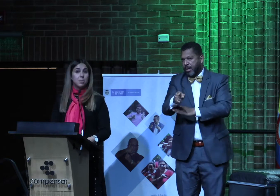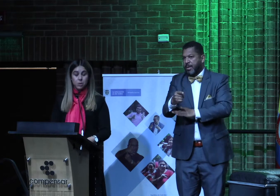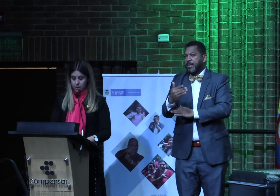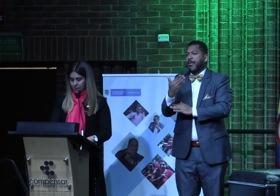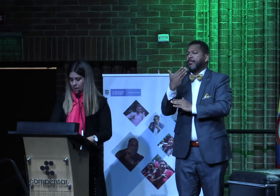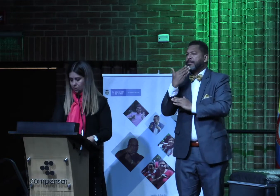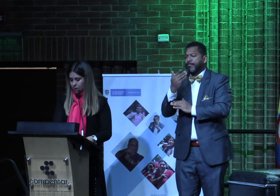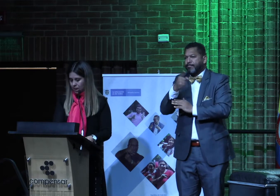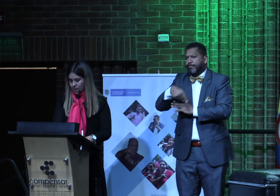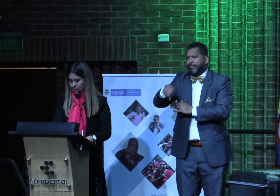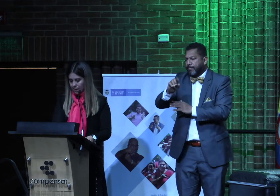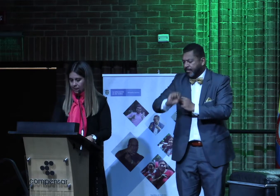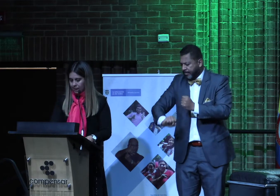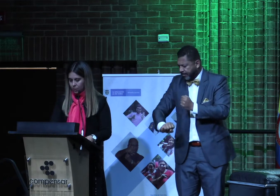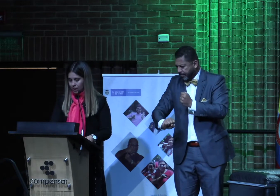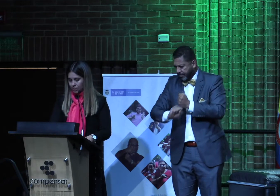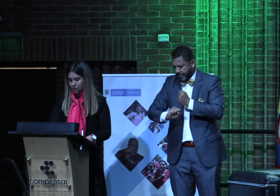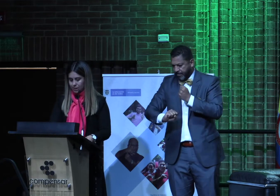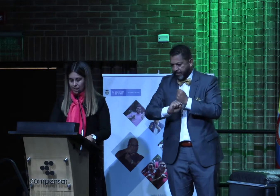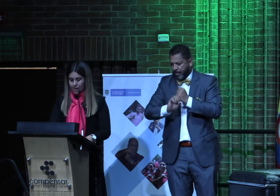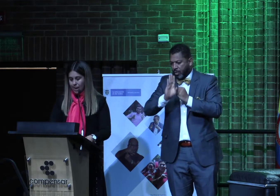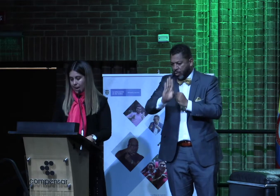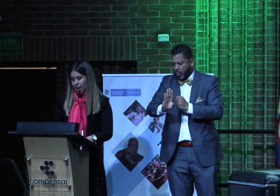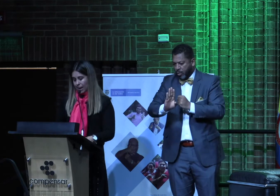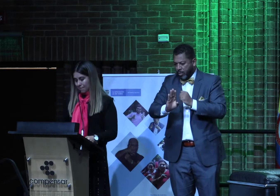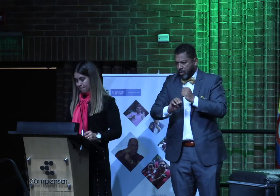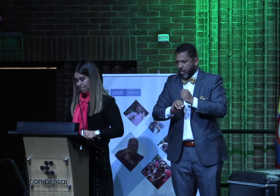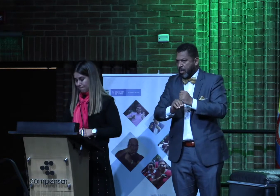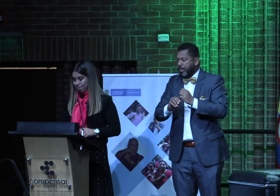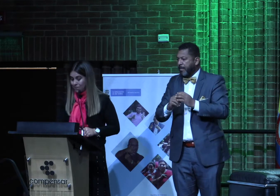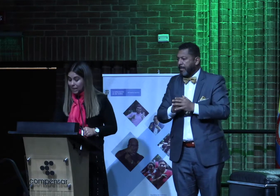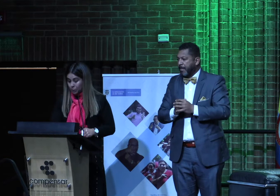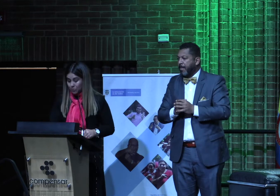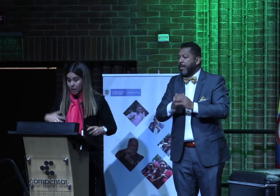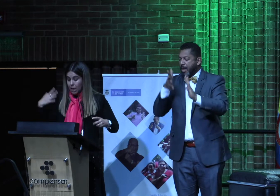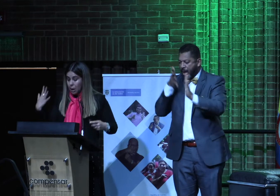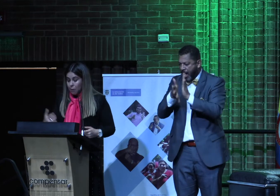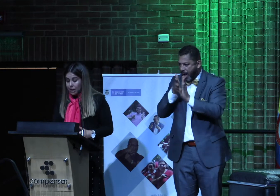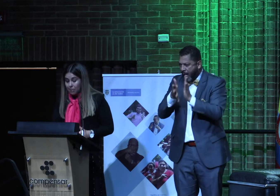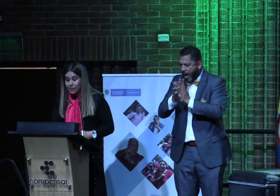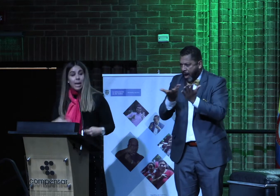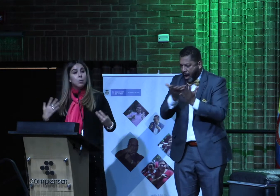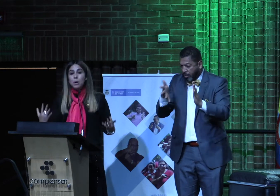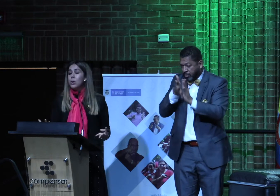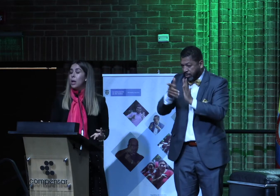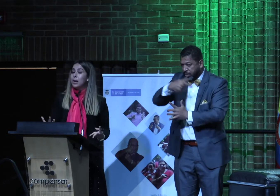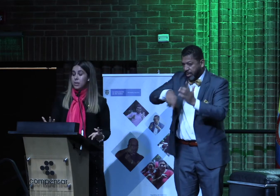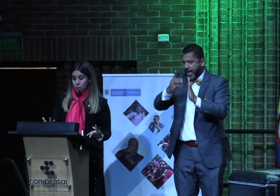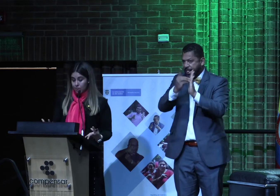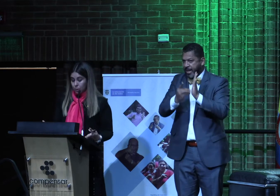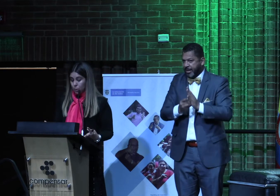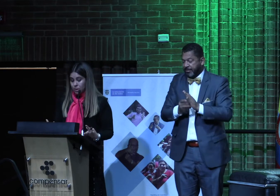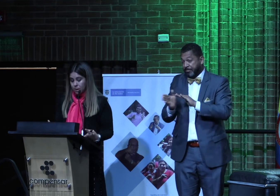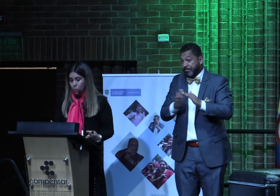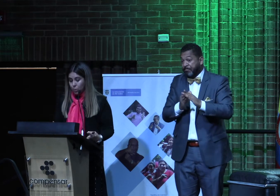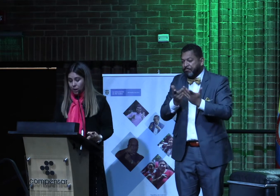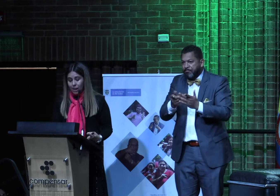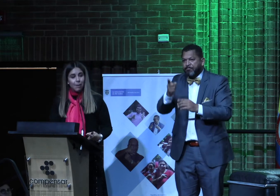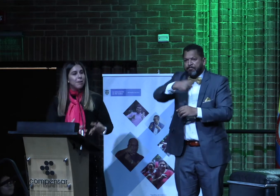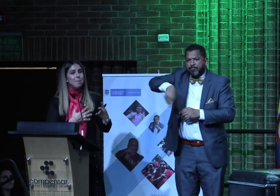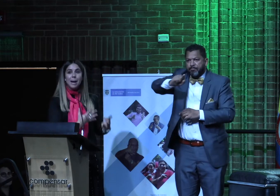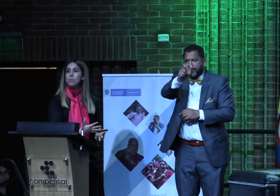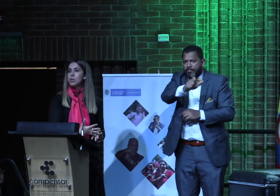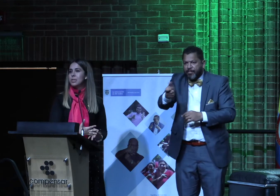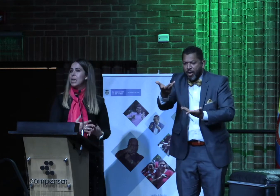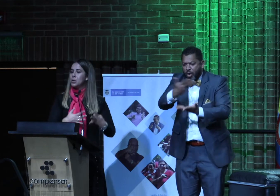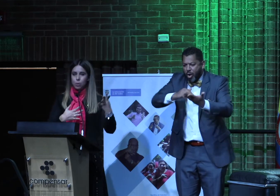muchísimas observaciones que tenemos con relación a ese decreto. Finalmente, hemos mejorado el relacionamiento con nuestra